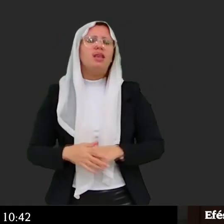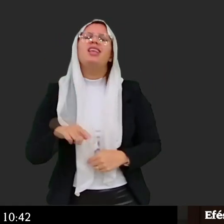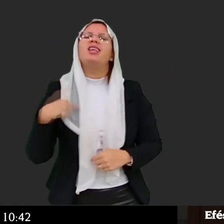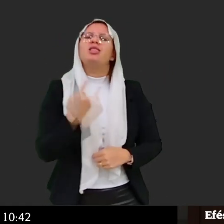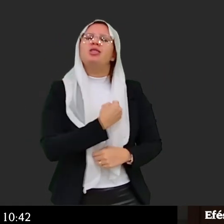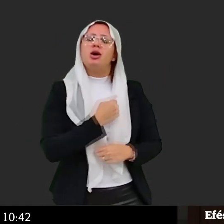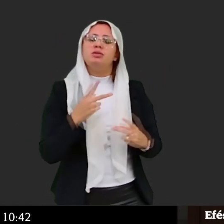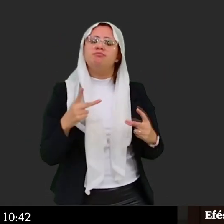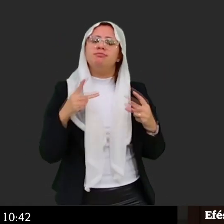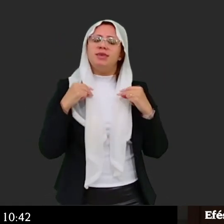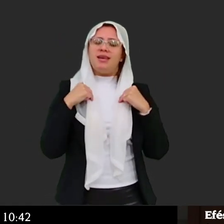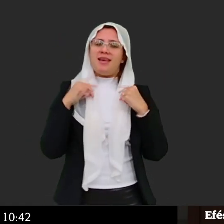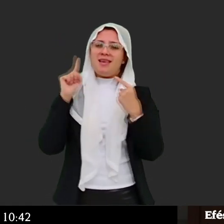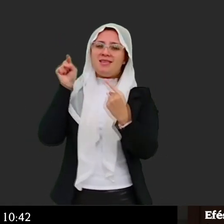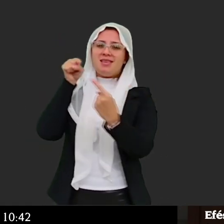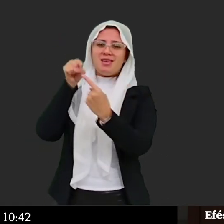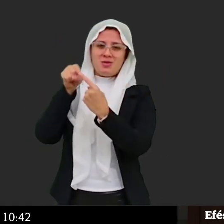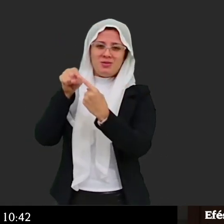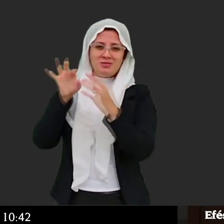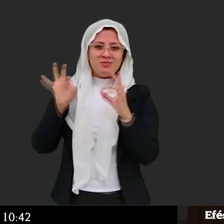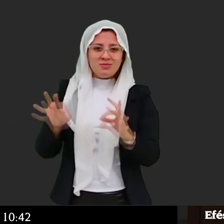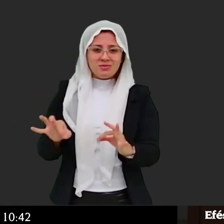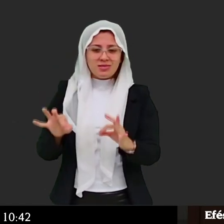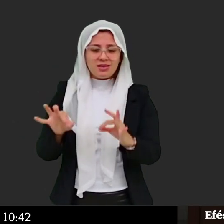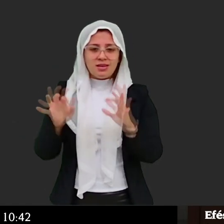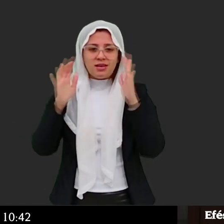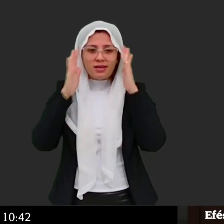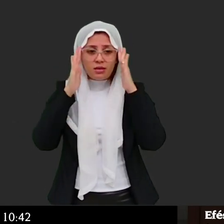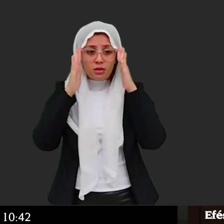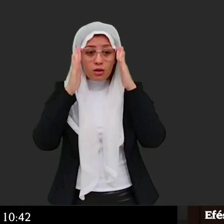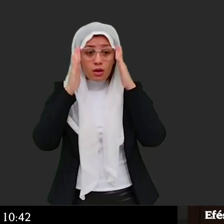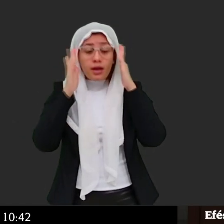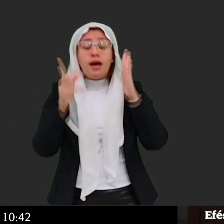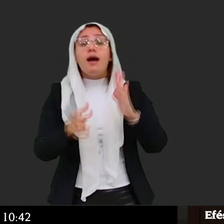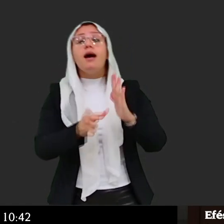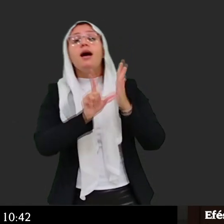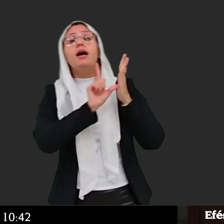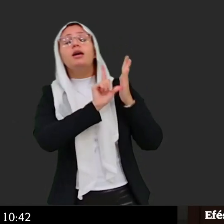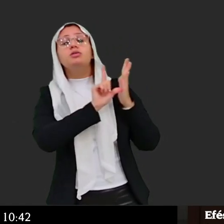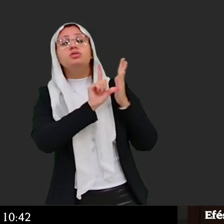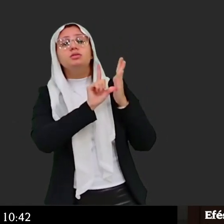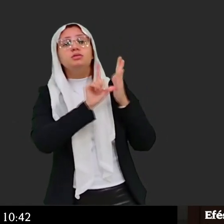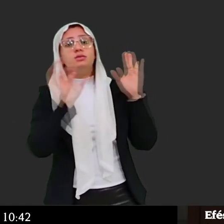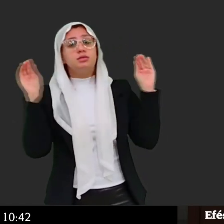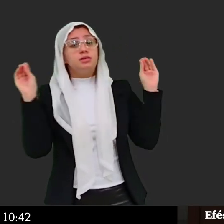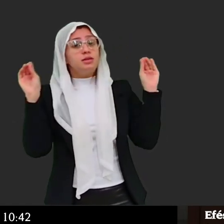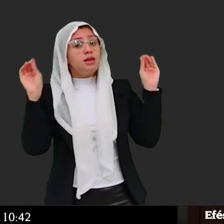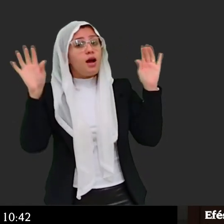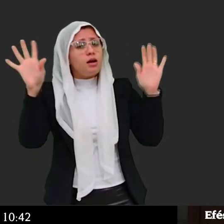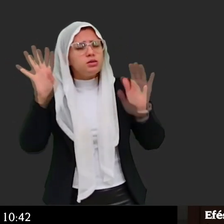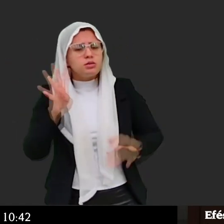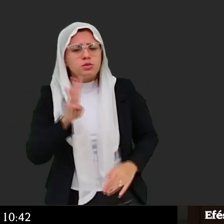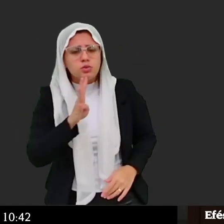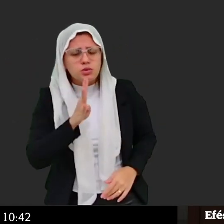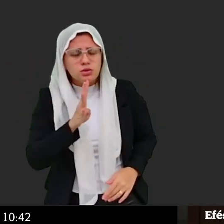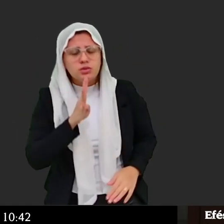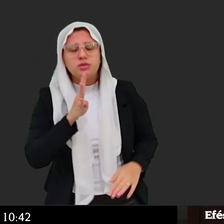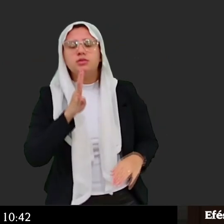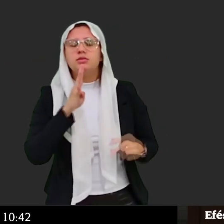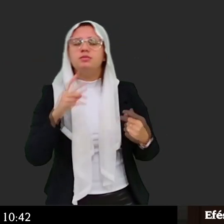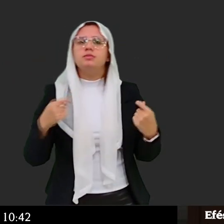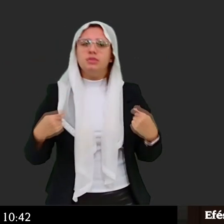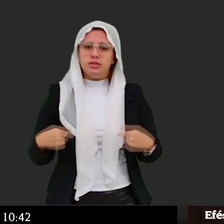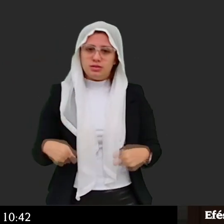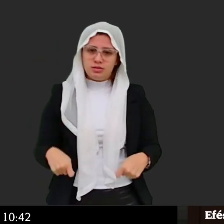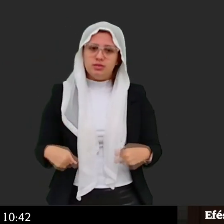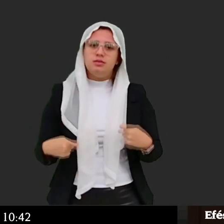vocação, é necessário conhecer que a graça que nos foi concedida, que a